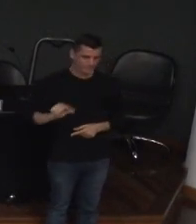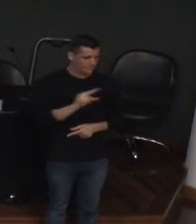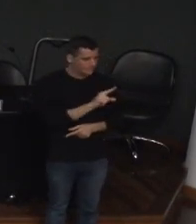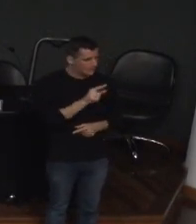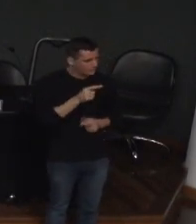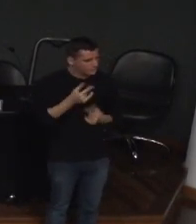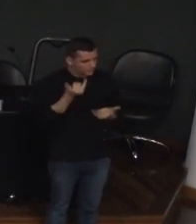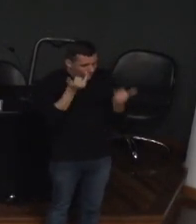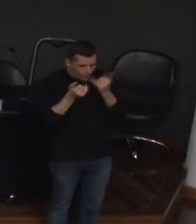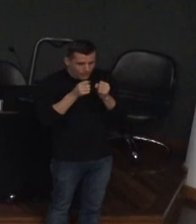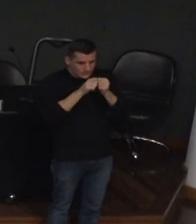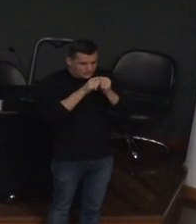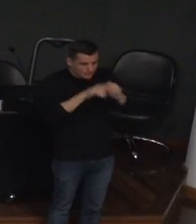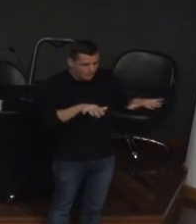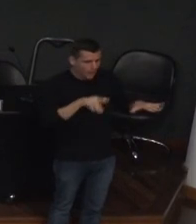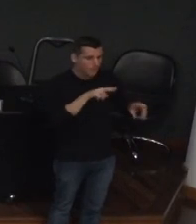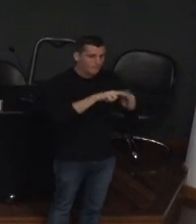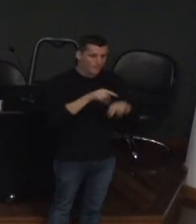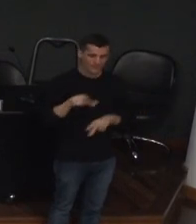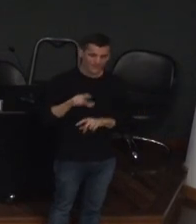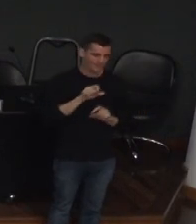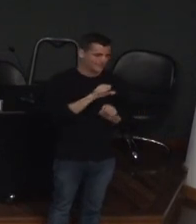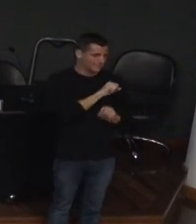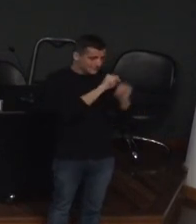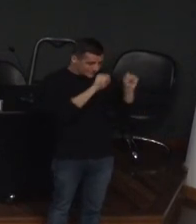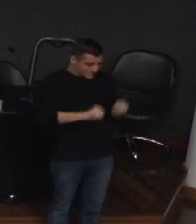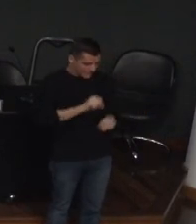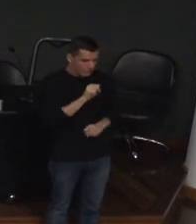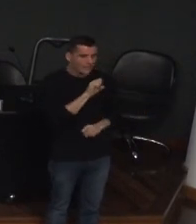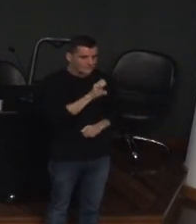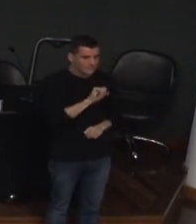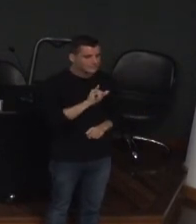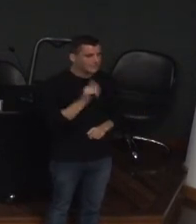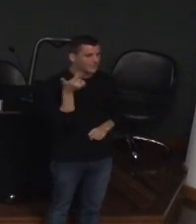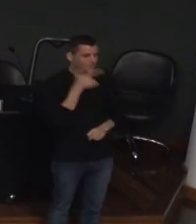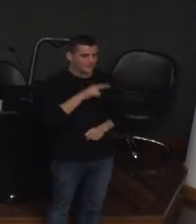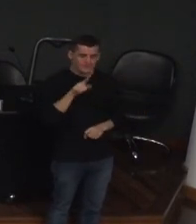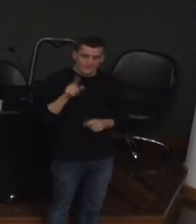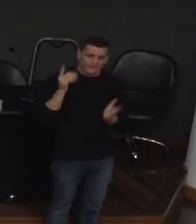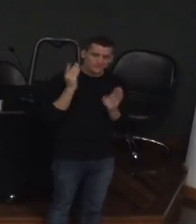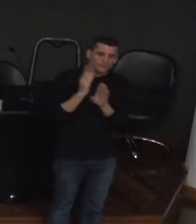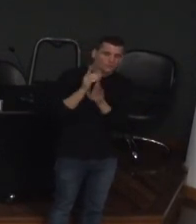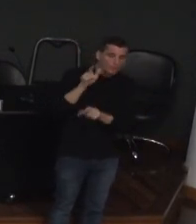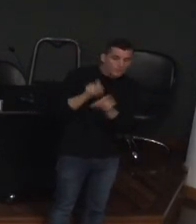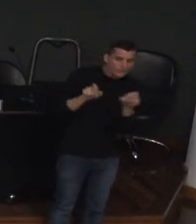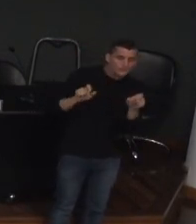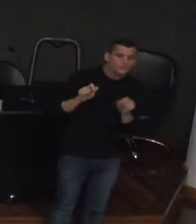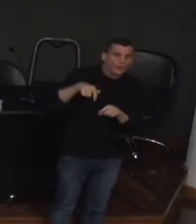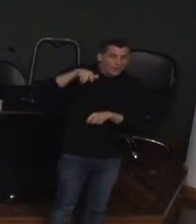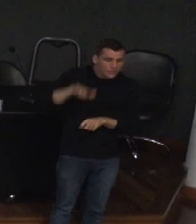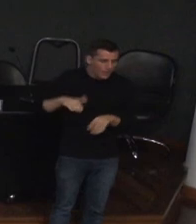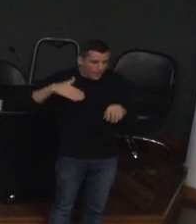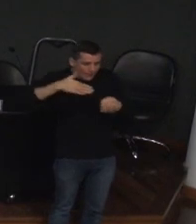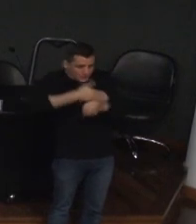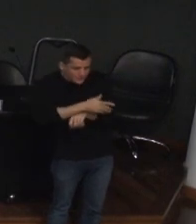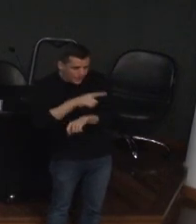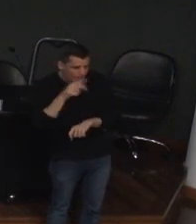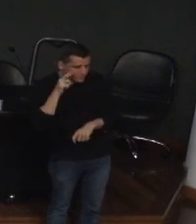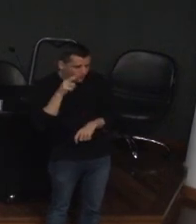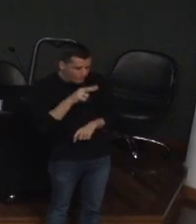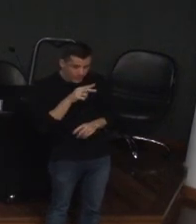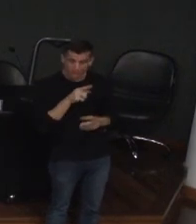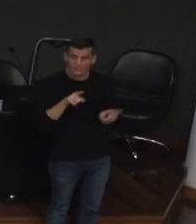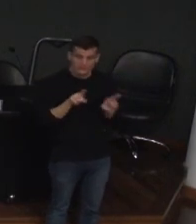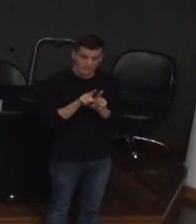vazamento. E ainda que aconteça, tu consegue rastrear e ver quem fez e ir atrás. Agora, o impacto, caso haja um vazamento, ele continua